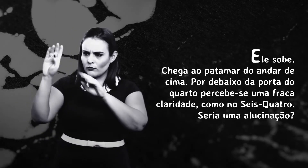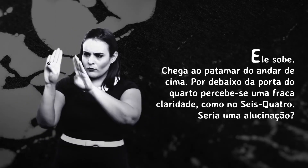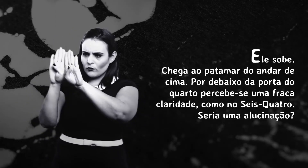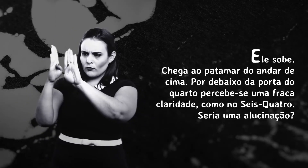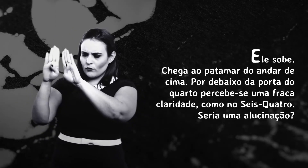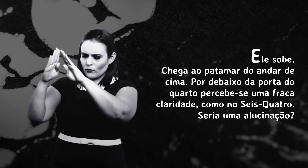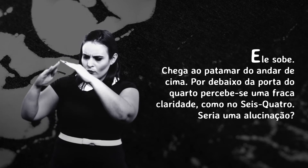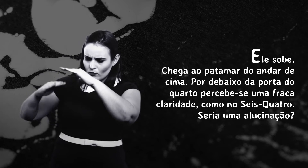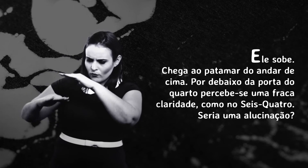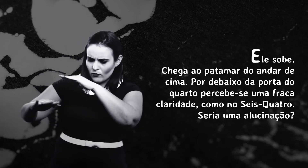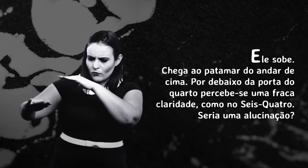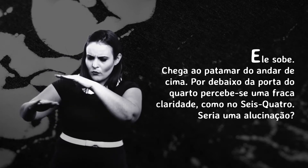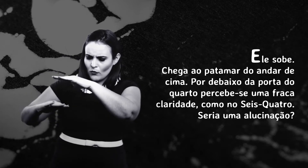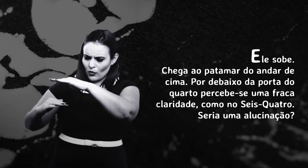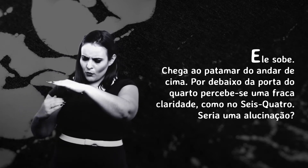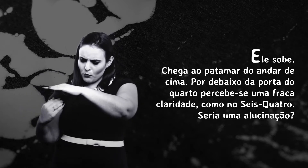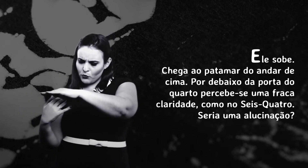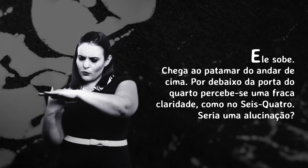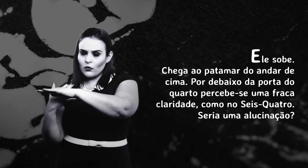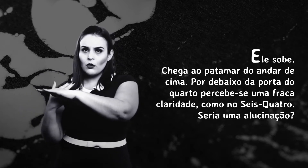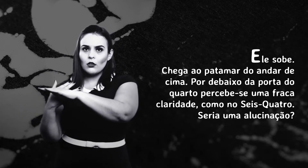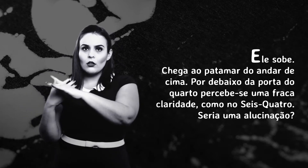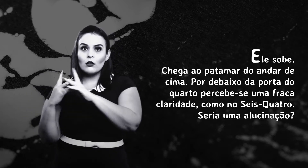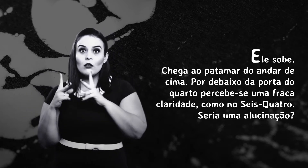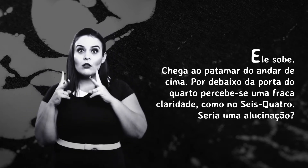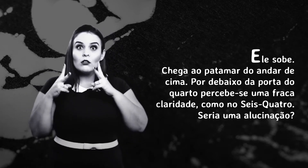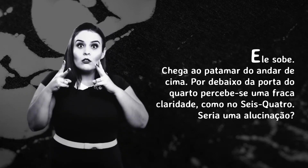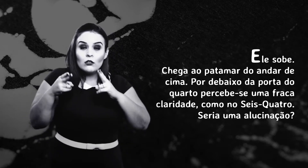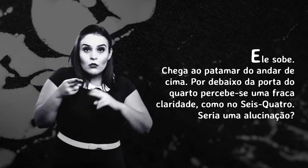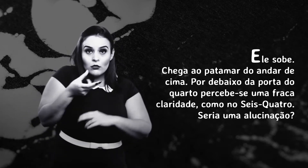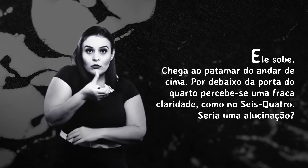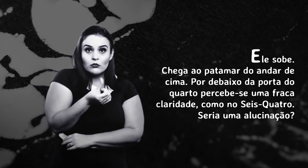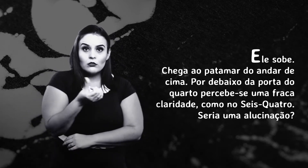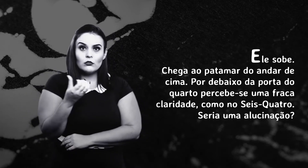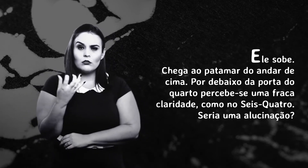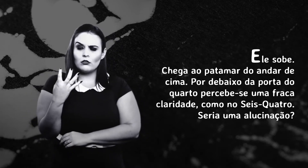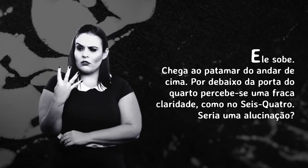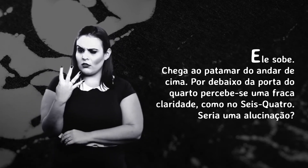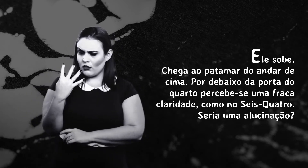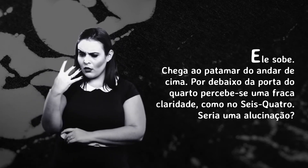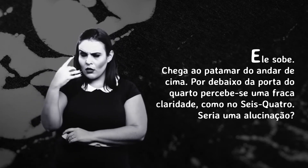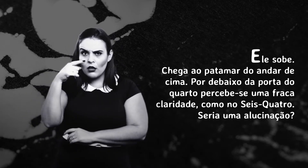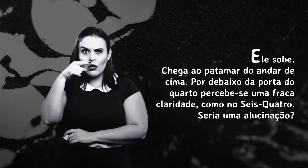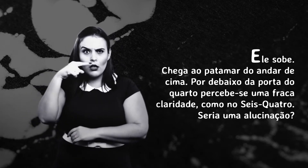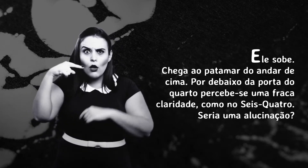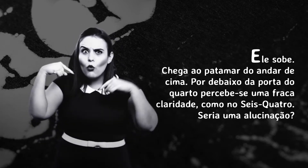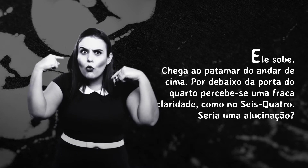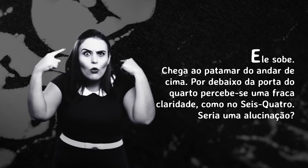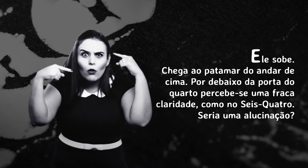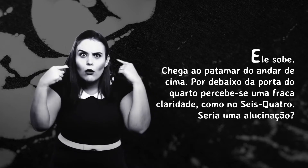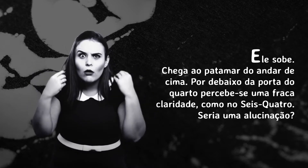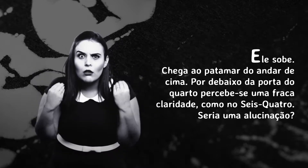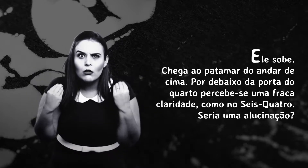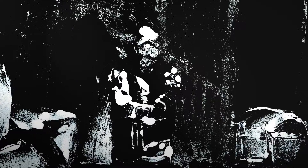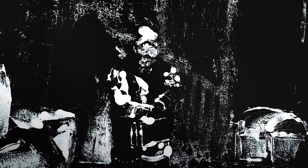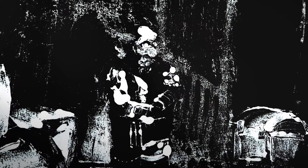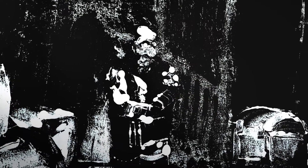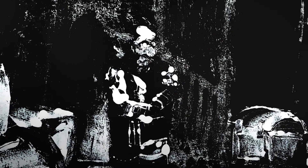do quarto percebe-se uma fraca claridade, como no 6-4. Seria uma alucinação?